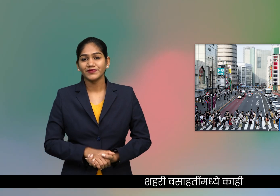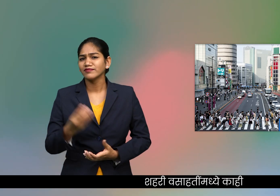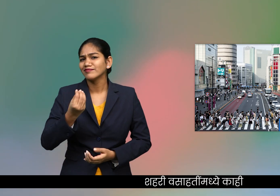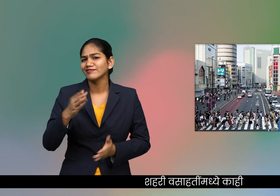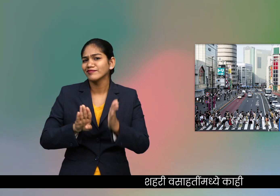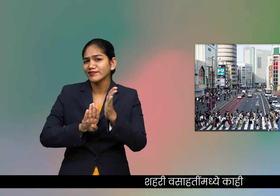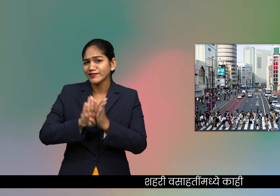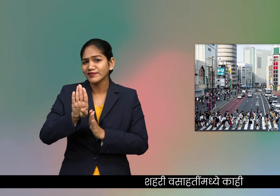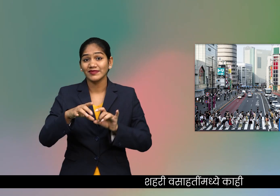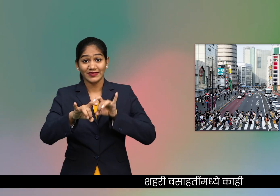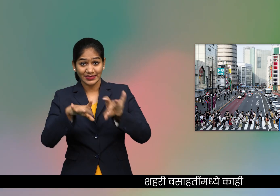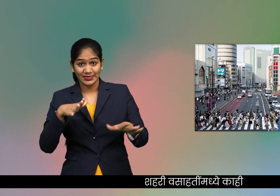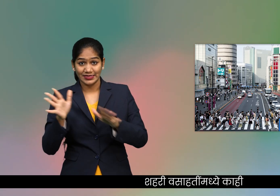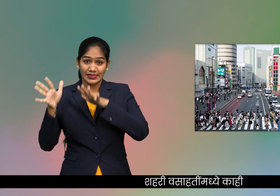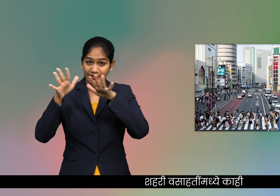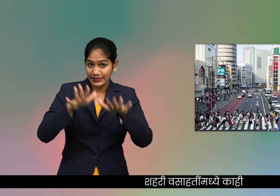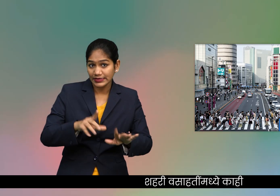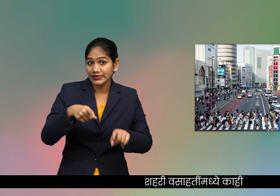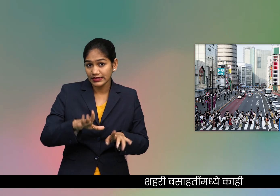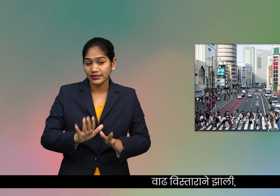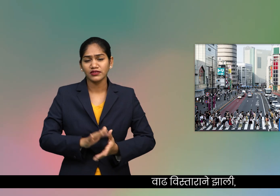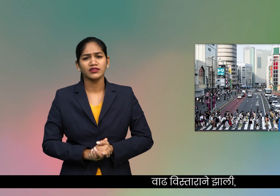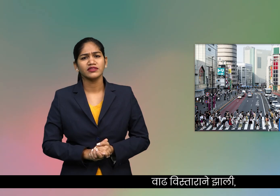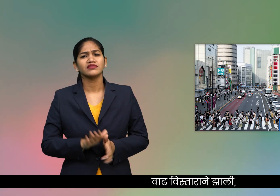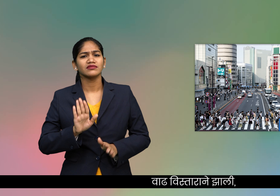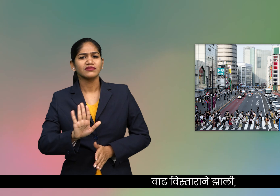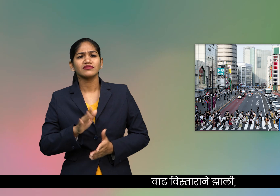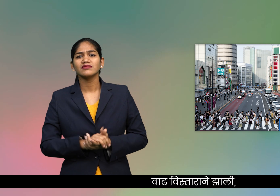शहरी वसाहतींमध्ये काही वाढ विस्ताराने झाली.